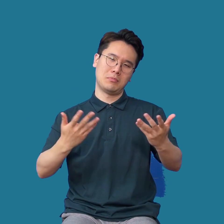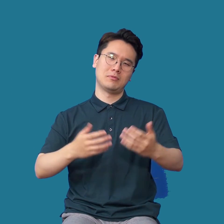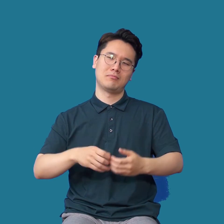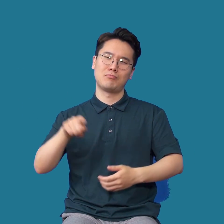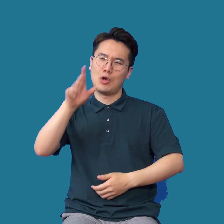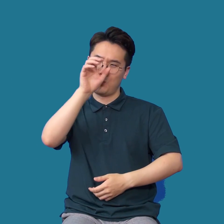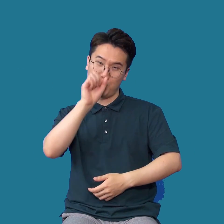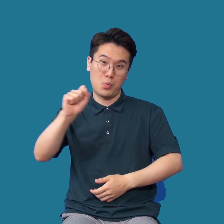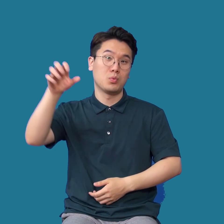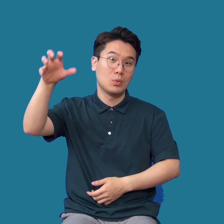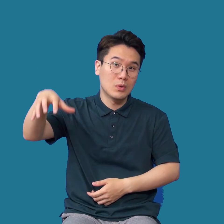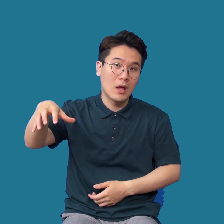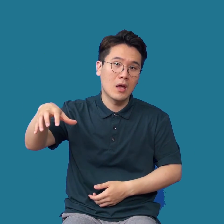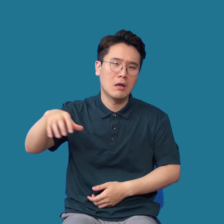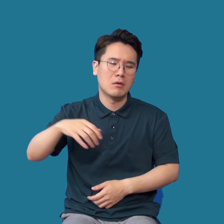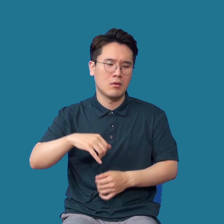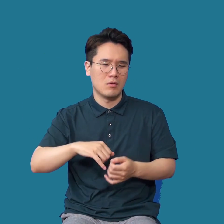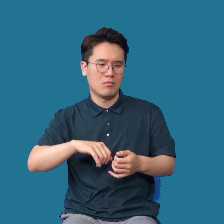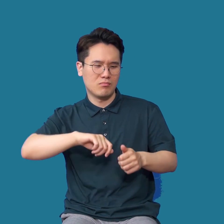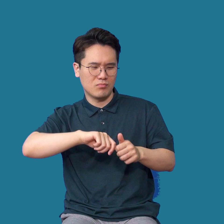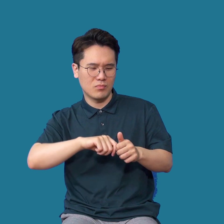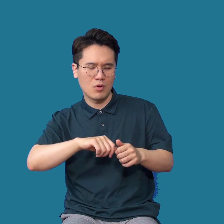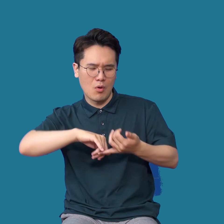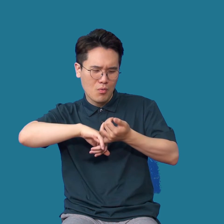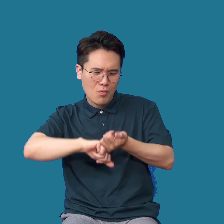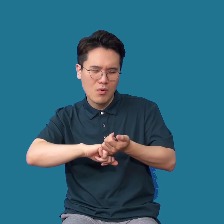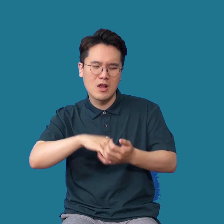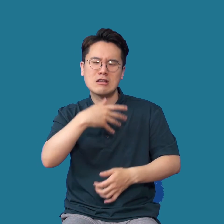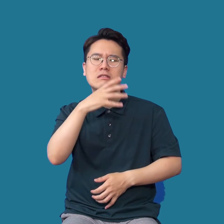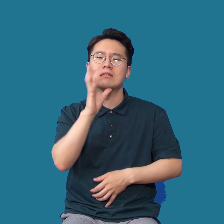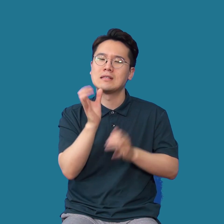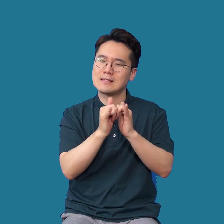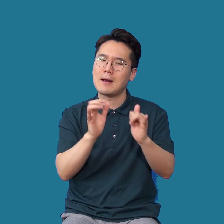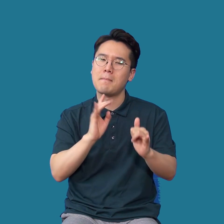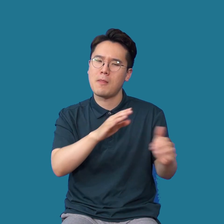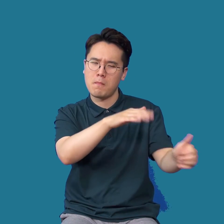곳에 꼭 노인들만 살도록 하나님 그렇게 하실 필요는 없지 않습니까?